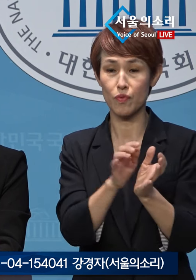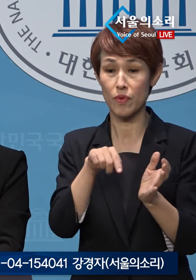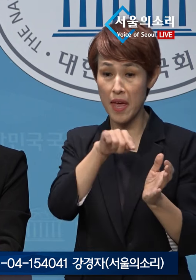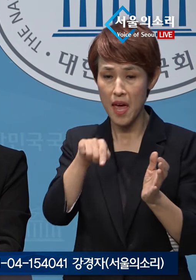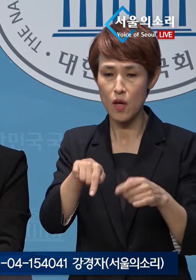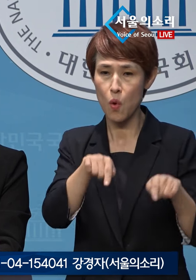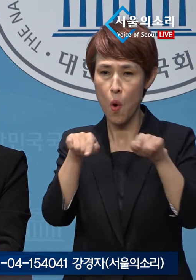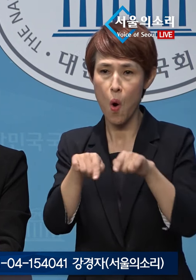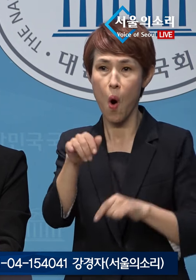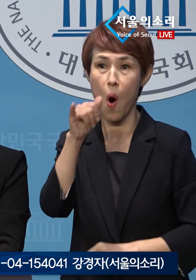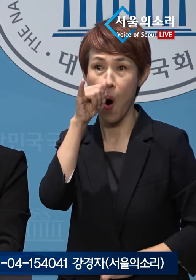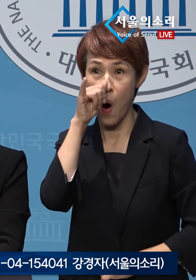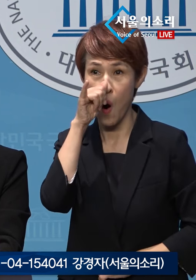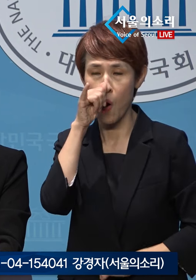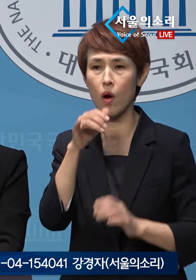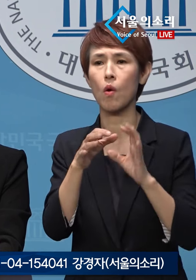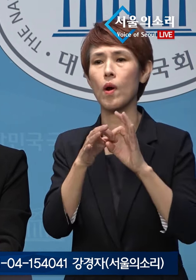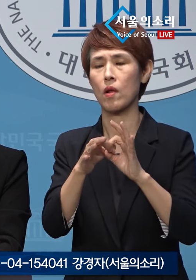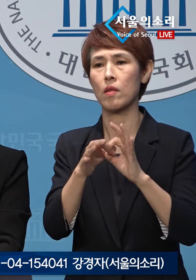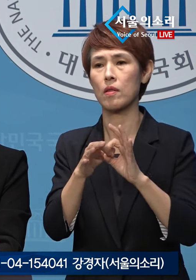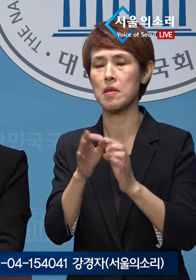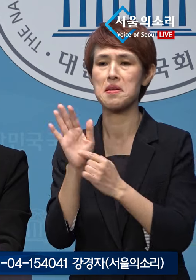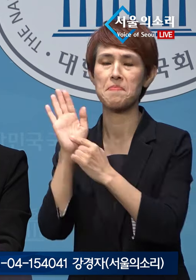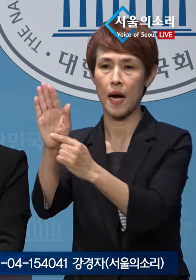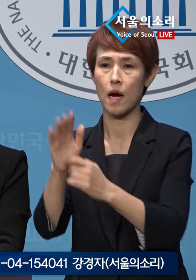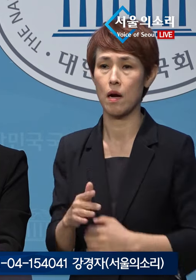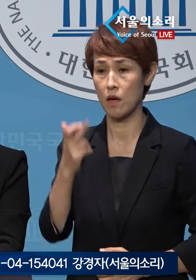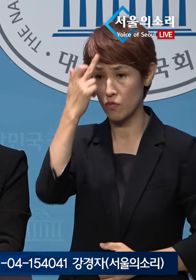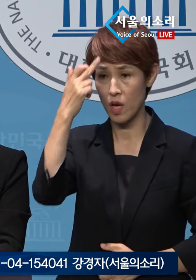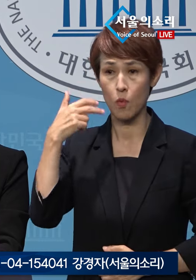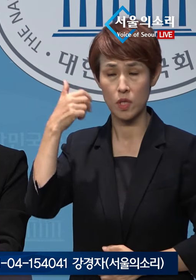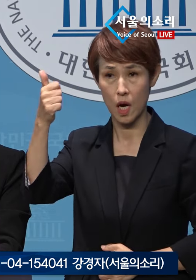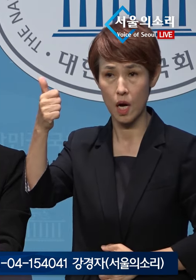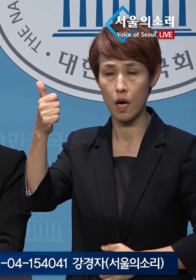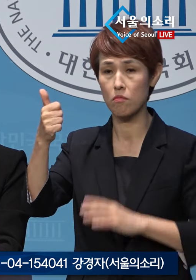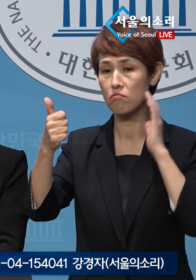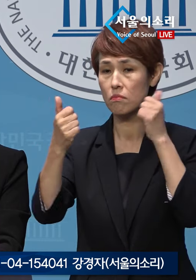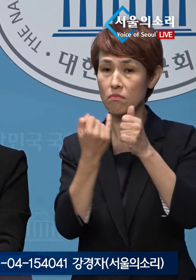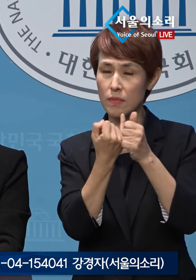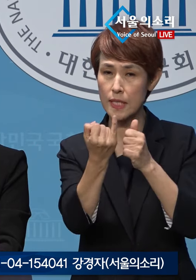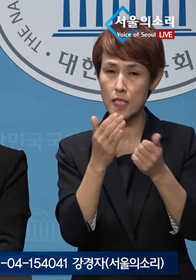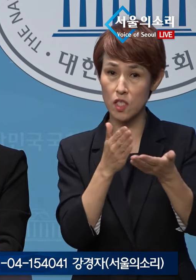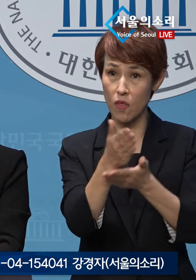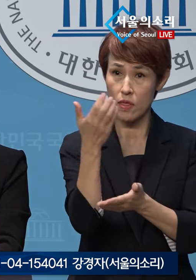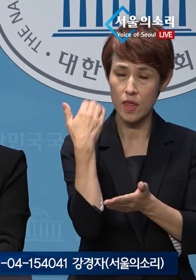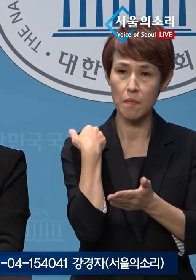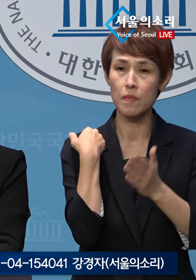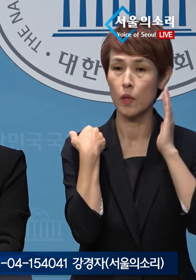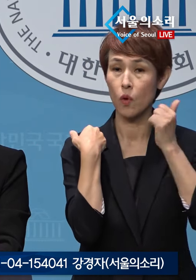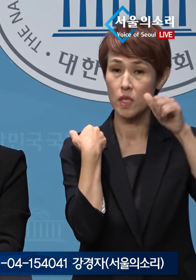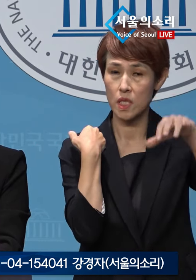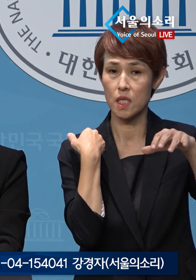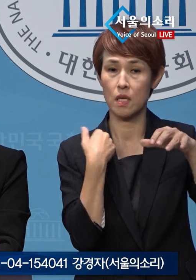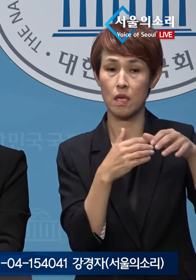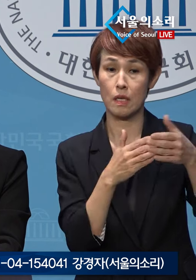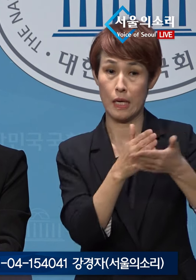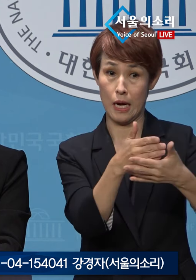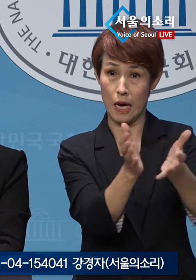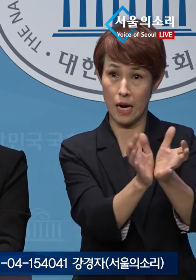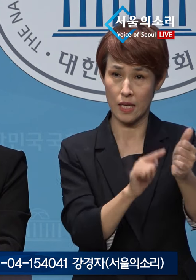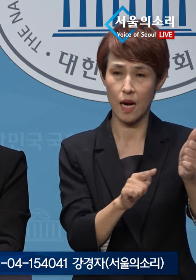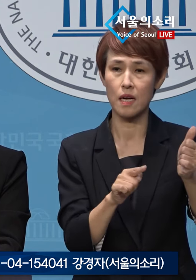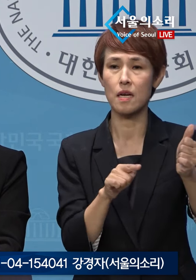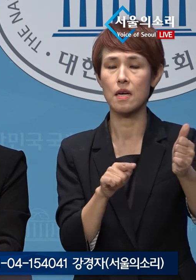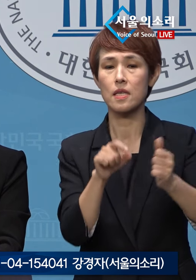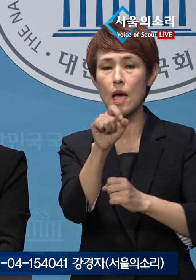있다고 밝혔습니다. 최 목사가 김건희 여사를 전담하는 대통령실 조모 과장에게 보훈부